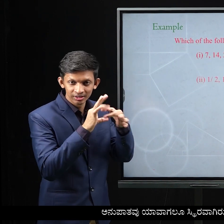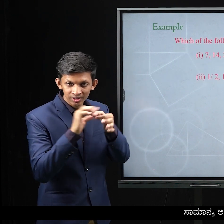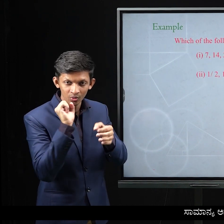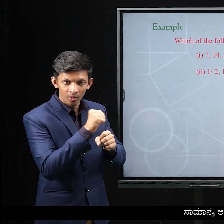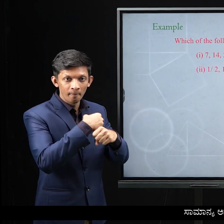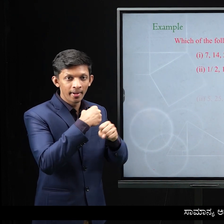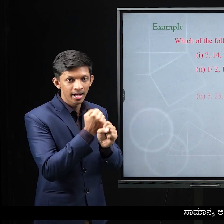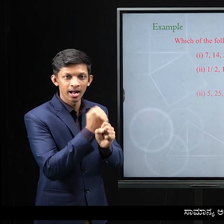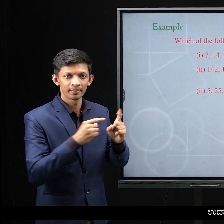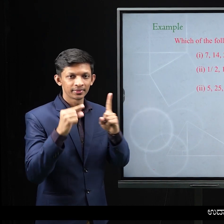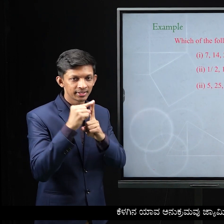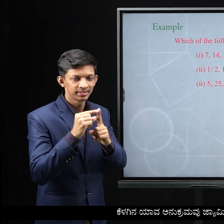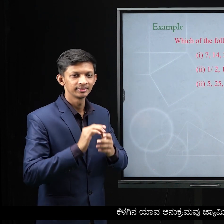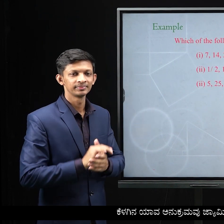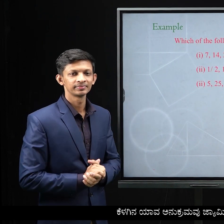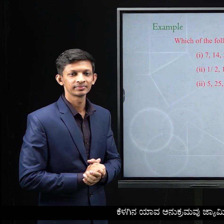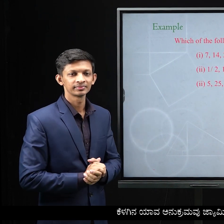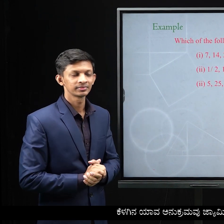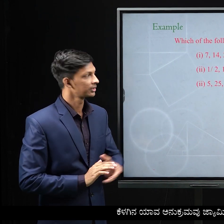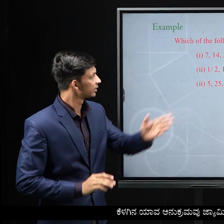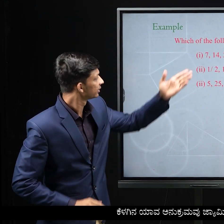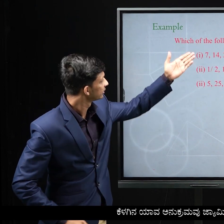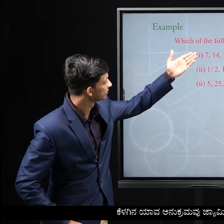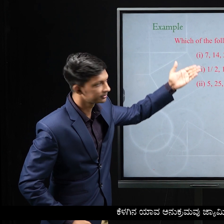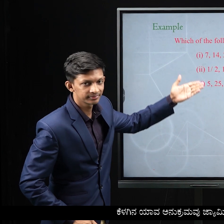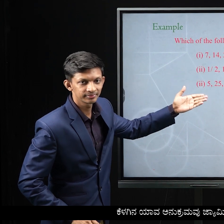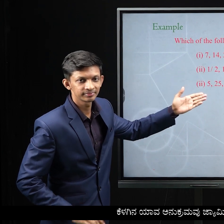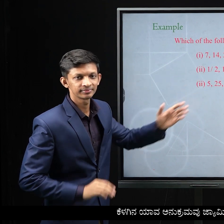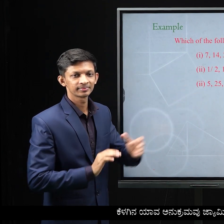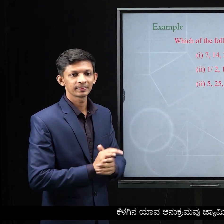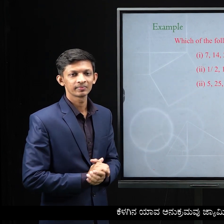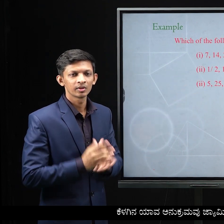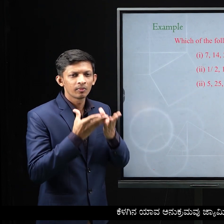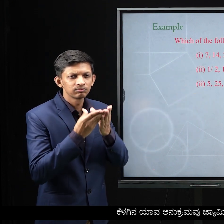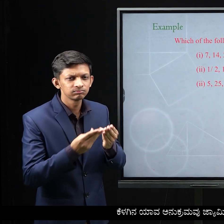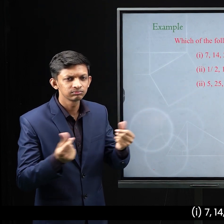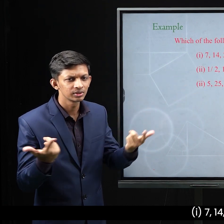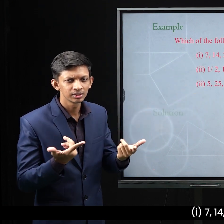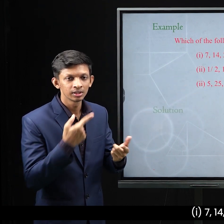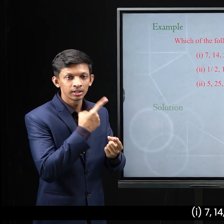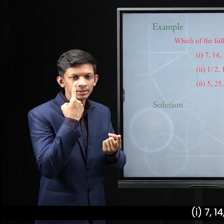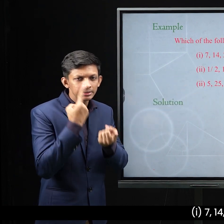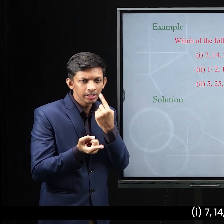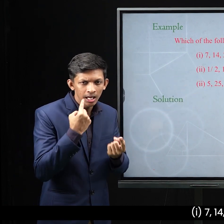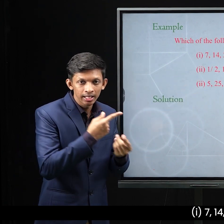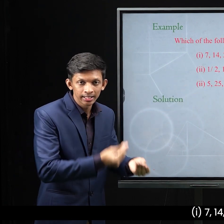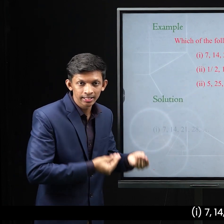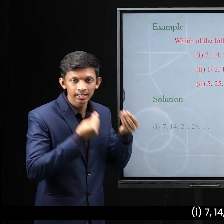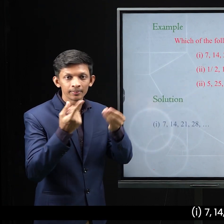ಸಾಮಾನ್ಯ ಅನುಪಾತವಾಗಿದೆ. ಉದಾಹರಣೆ: ಕೆಳಗಿನ ಯಾವ ಅನುಕ್ರಮವು ಜ್ಯಾಮಿತೀಯ ಪ್ರಗತಿಯನ್ನು ರೂಪಿಸುತ್ತದೆ? 7, 14, 21,